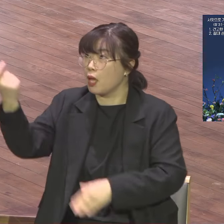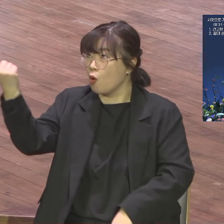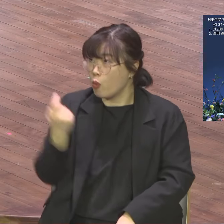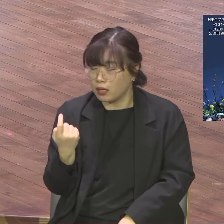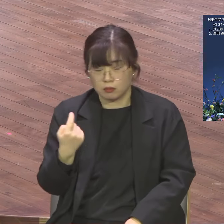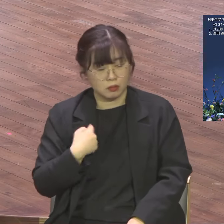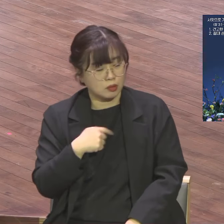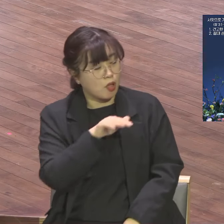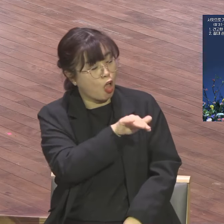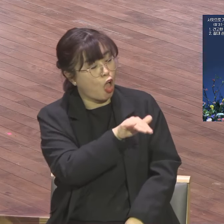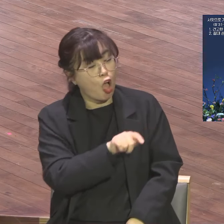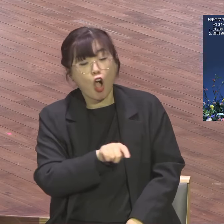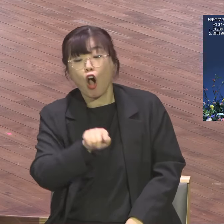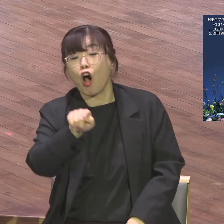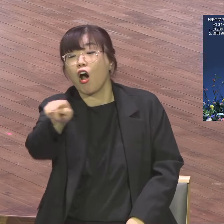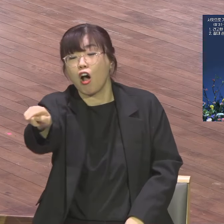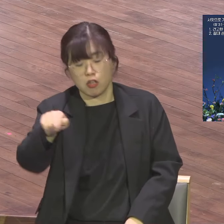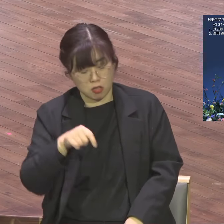자,